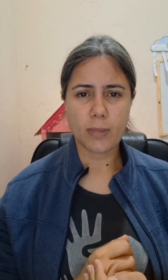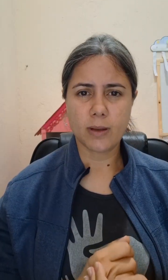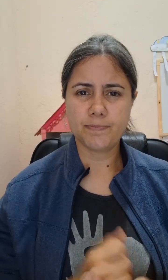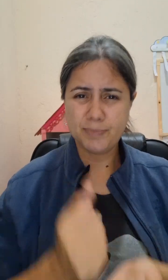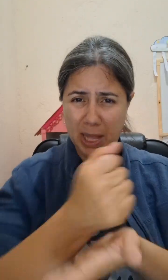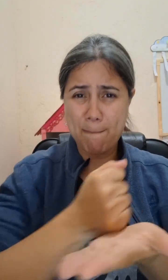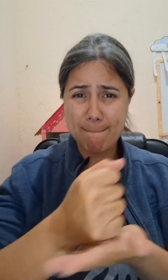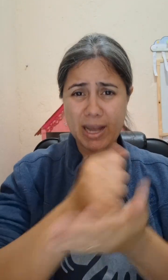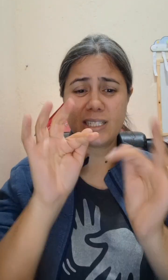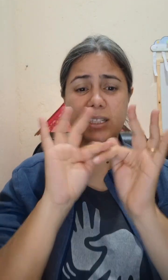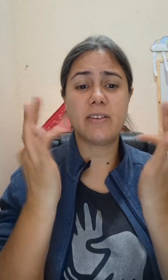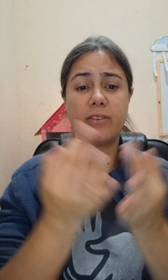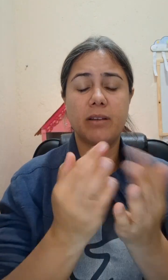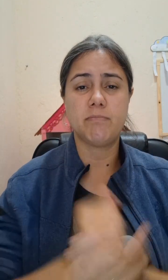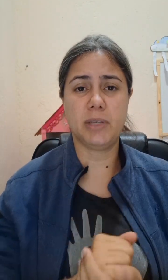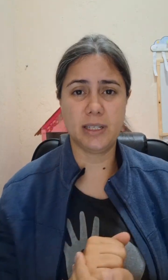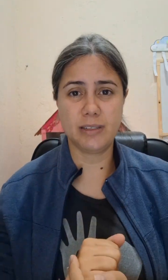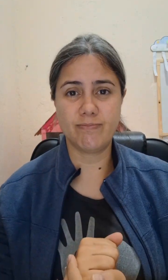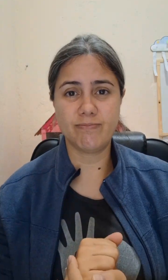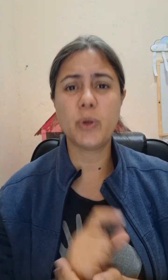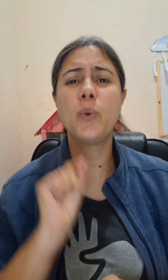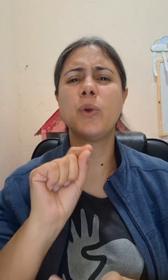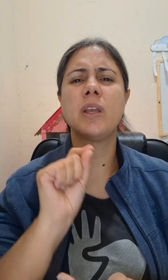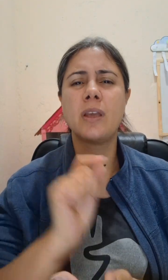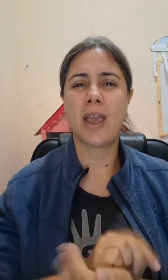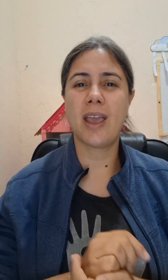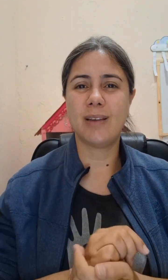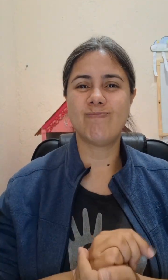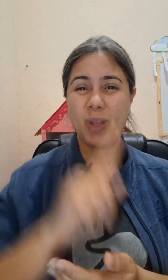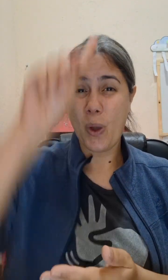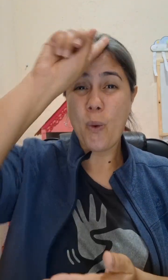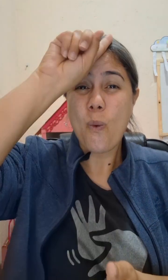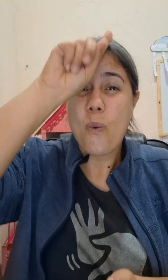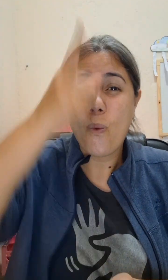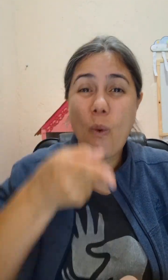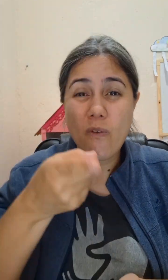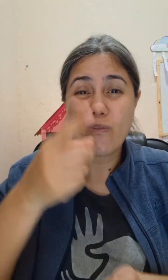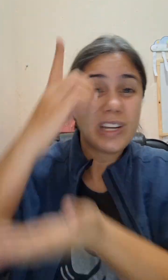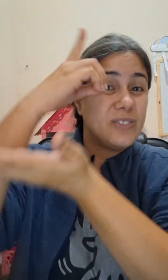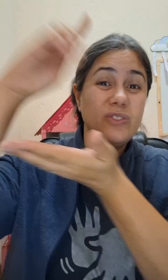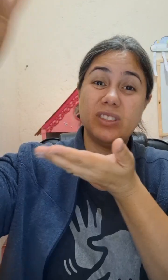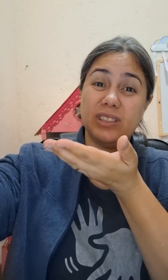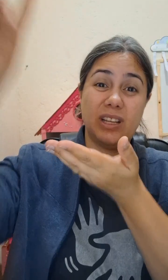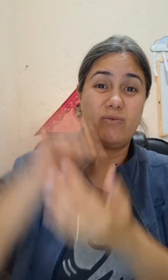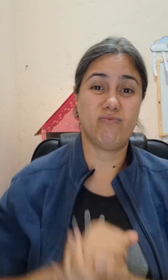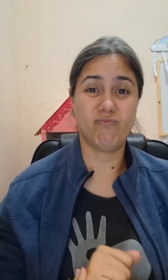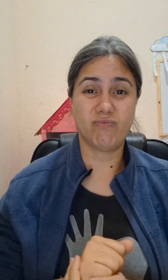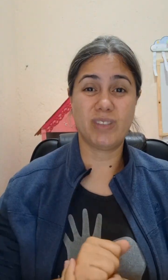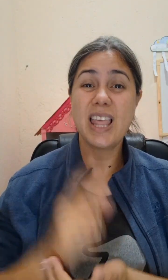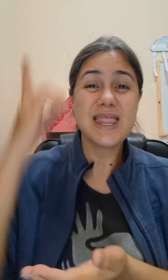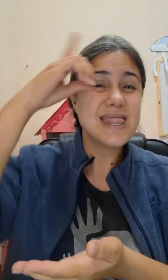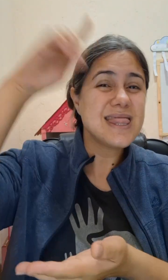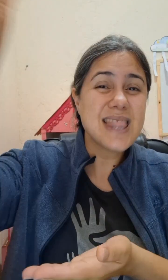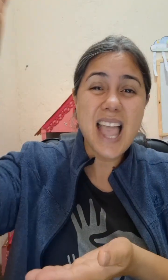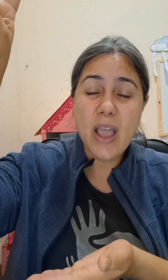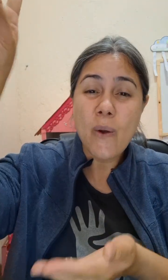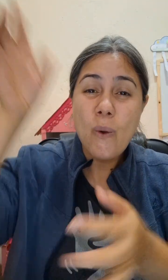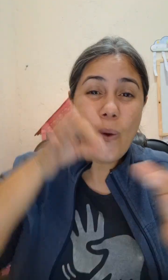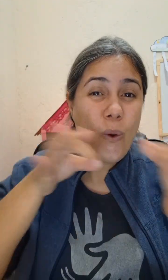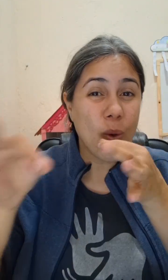E Paulo explica, então, que a base da família é o quê? É o que Deus manda, é a ordem